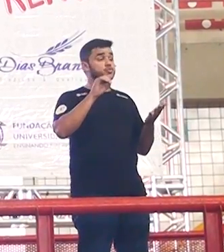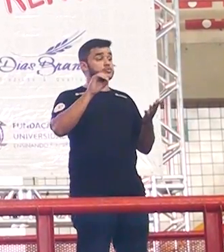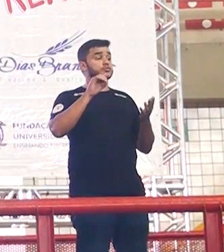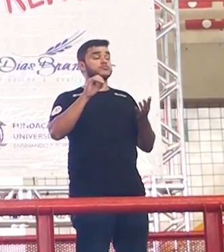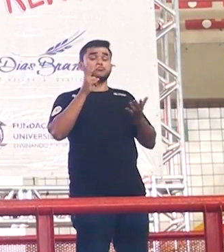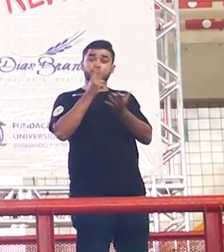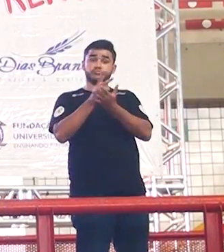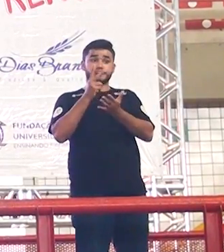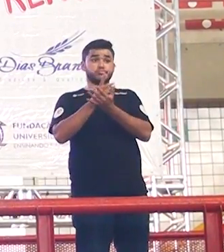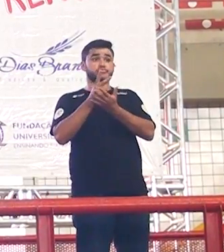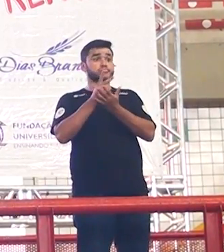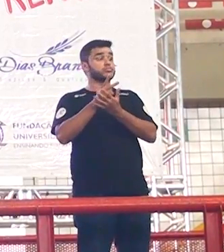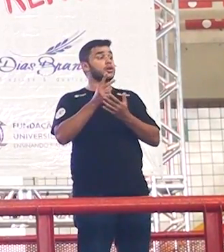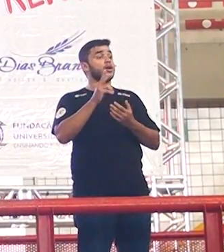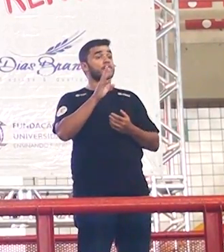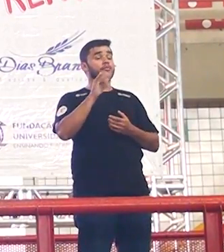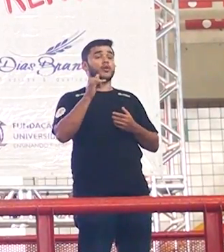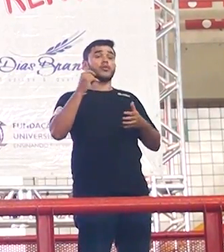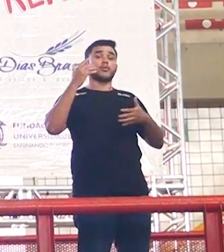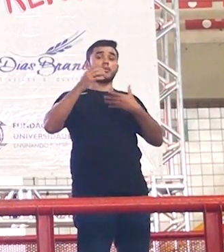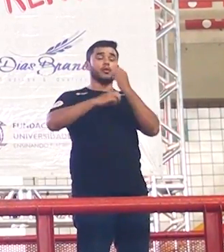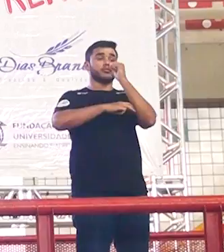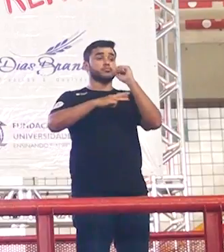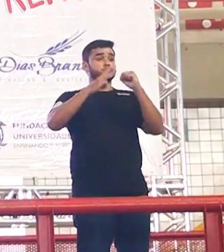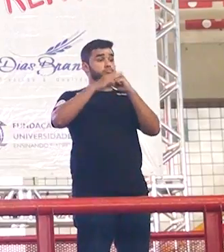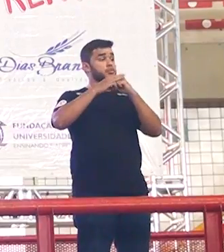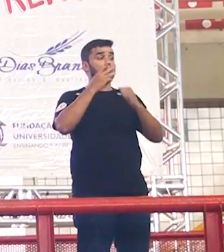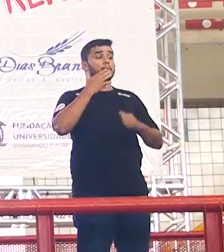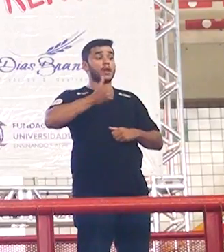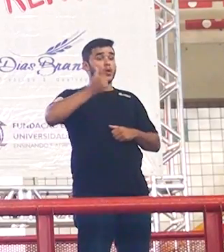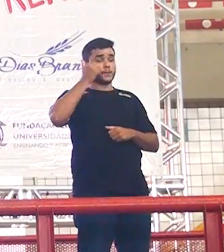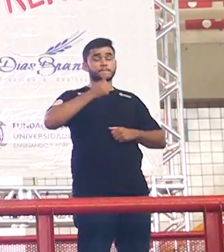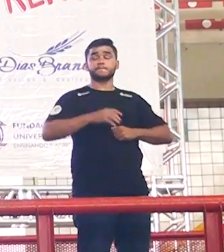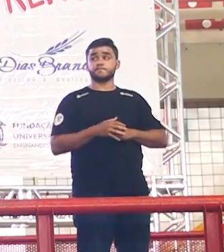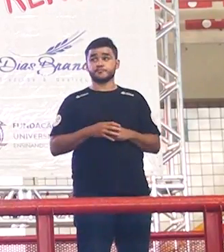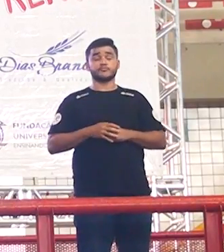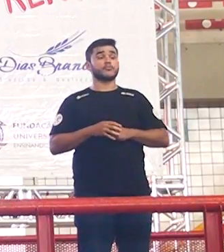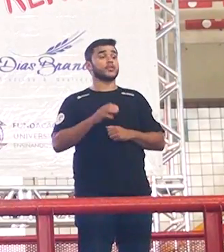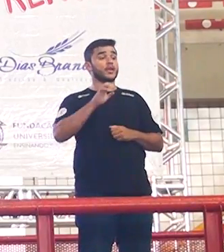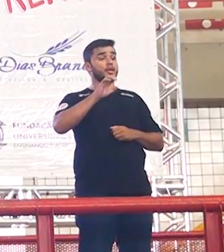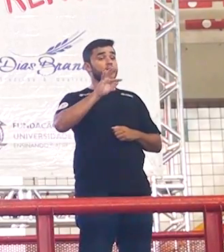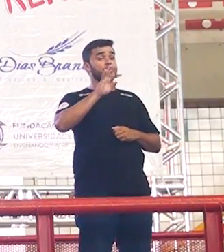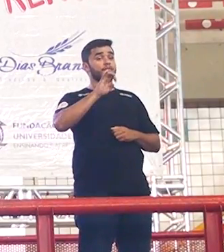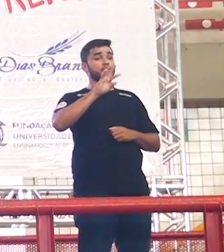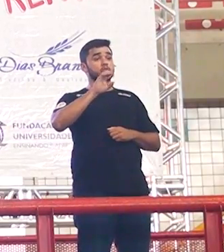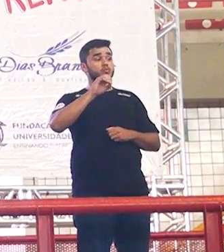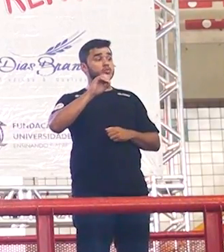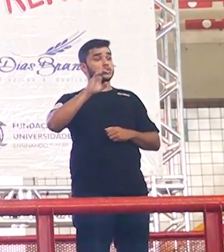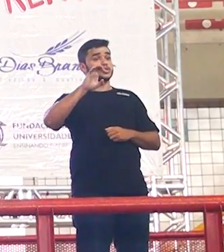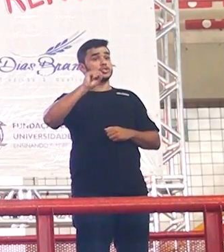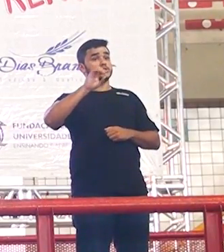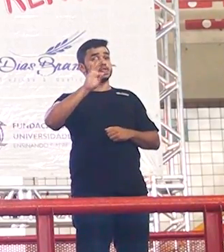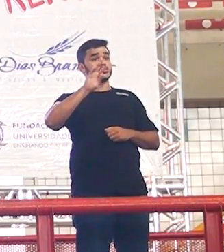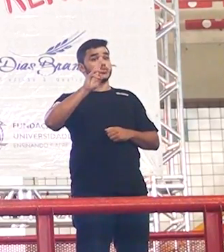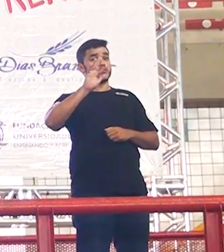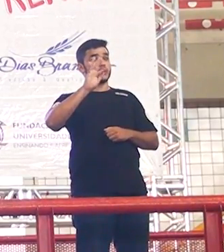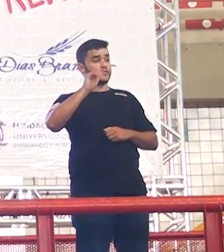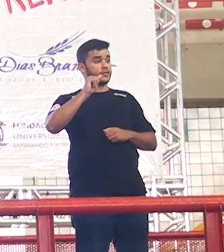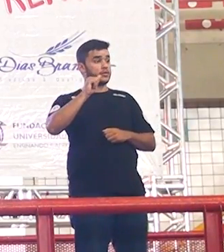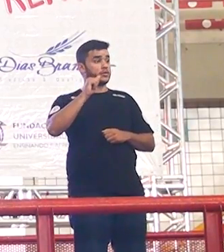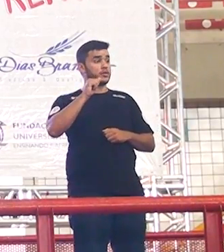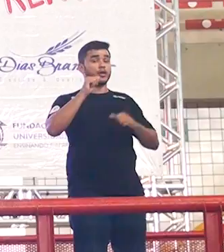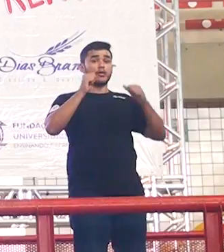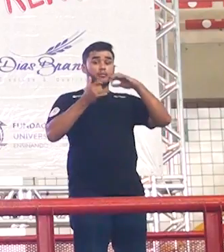eu posso ter esse biogás sempre, é renovável. E diminuição do efeito estufa, porque no biogás, a molécula